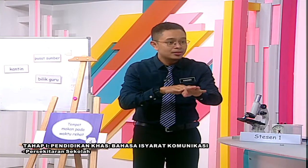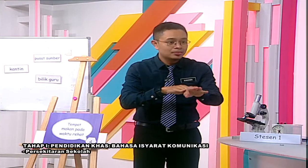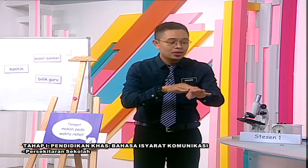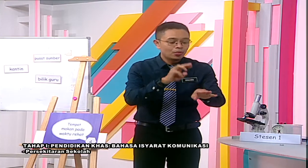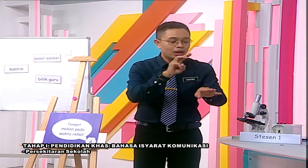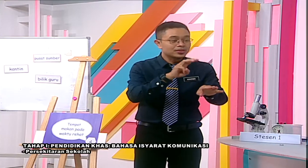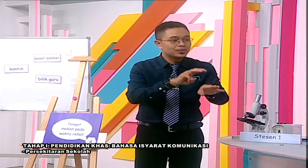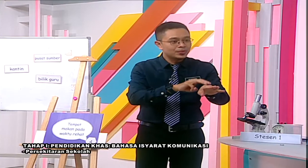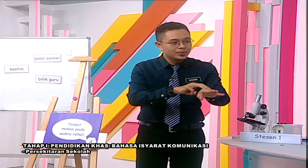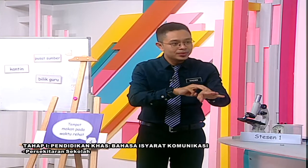waktu.